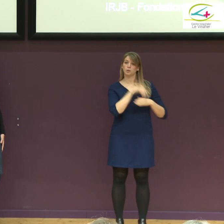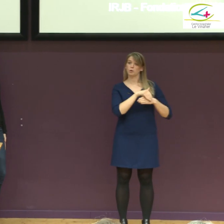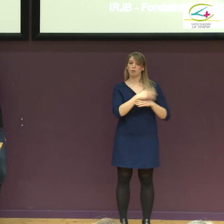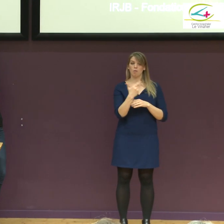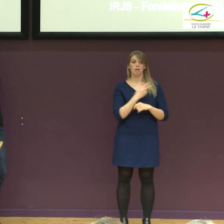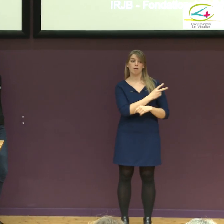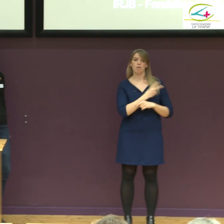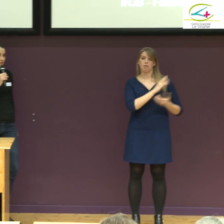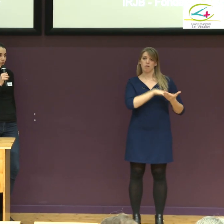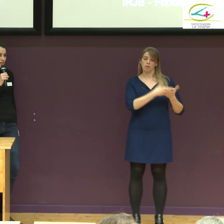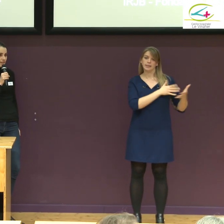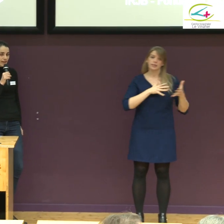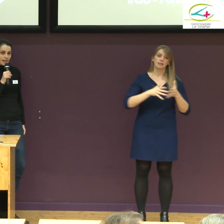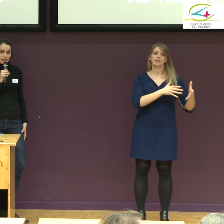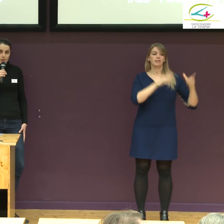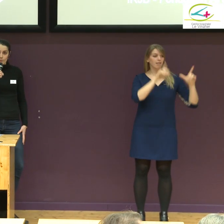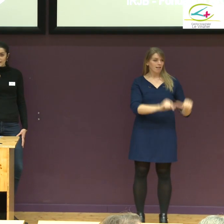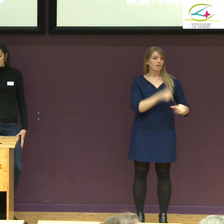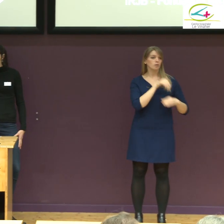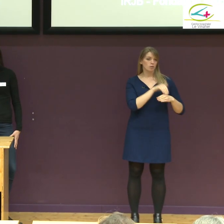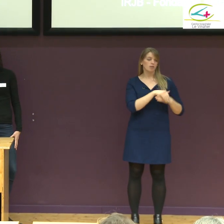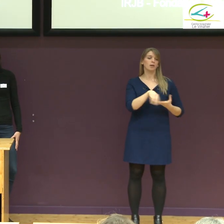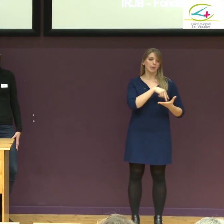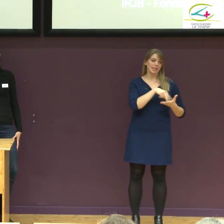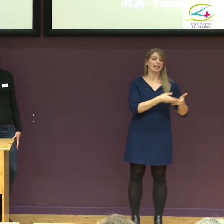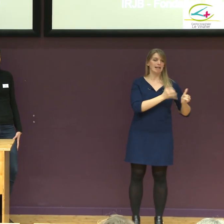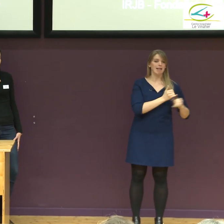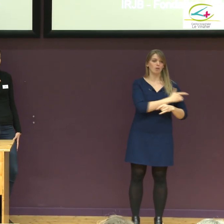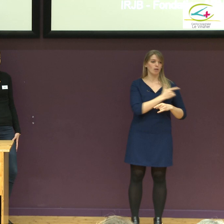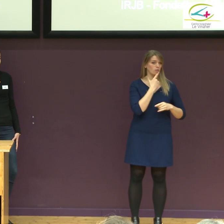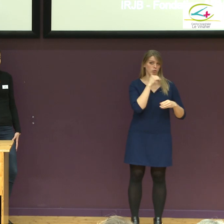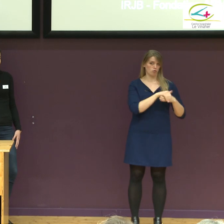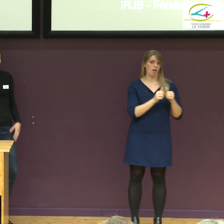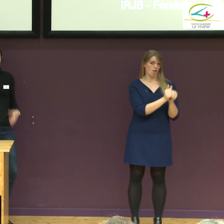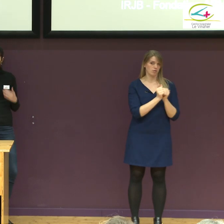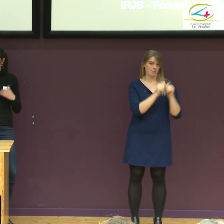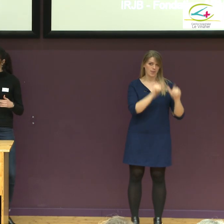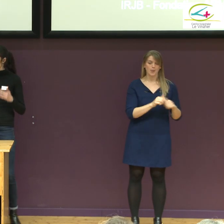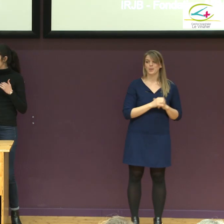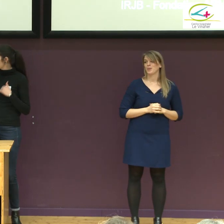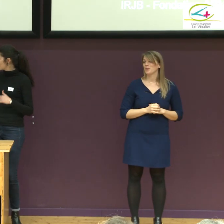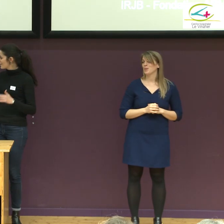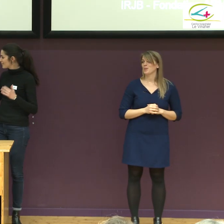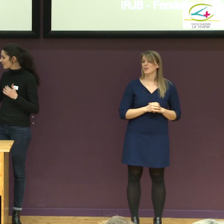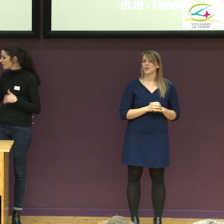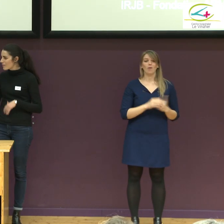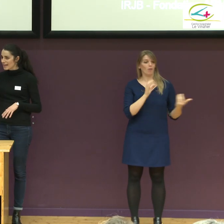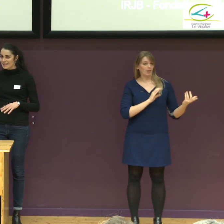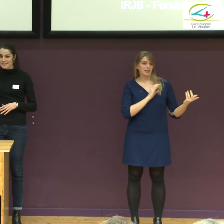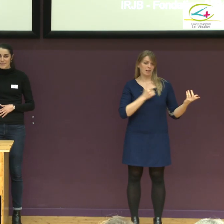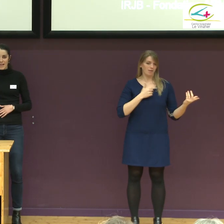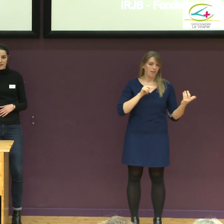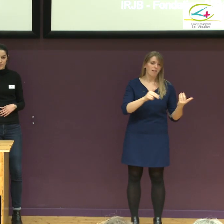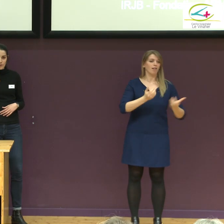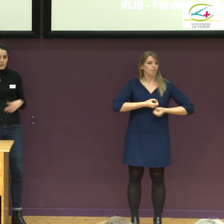d'avoir deux traductrices en langue des signes française, donc Pascaline et Claire, qui seront là toute la soirée. Et on va essayer, les uns comme les autres, de